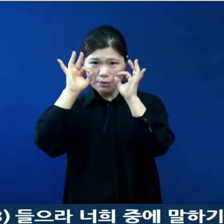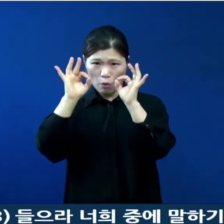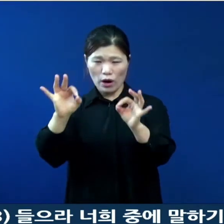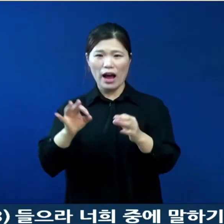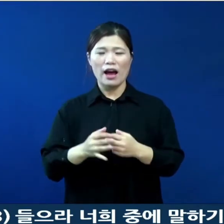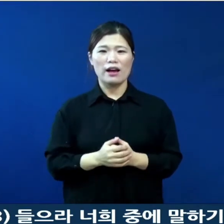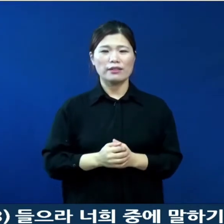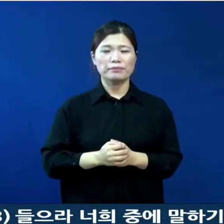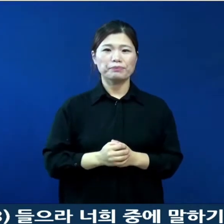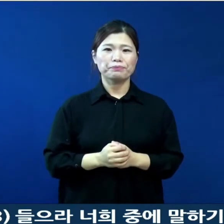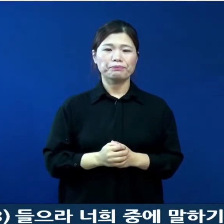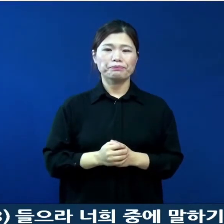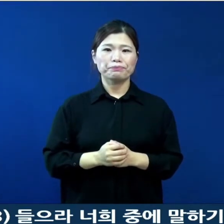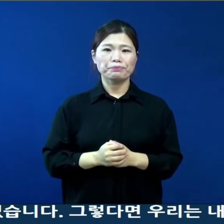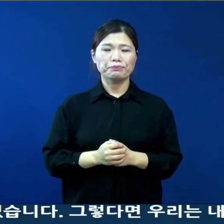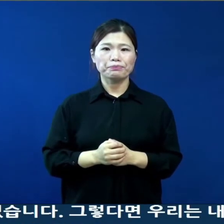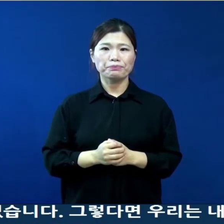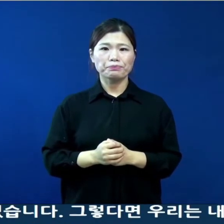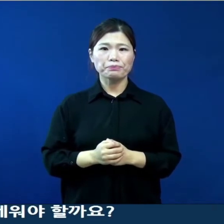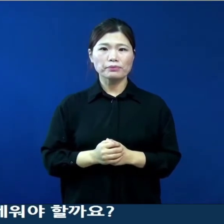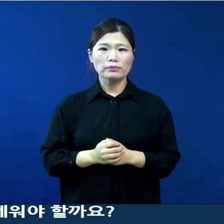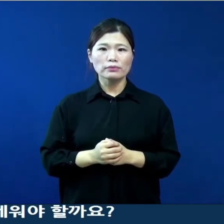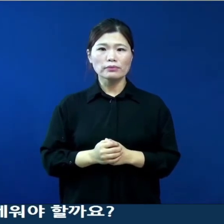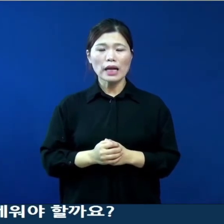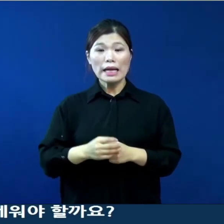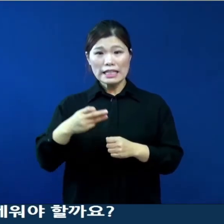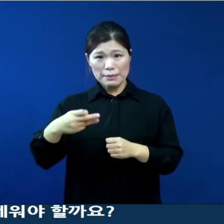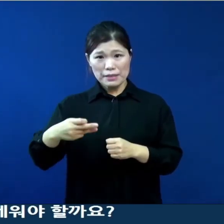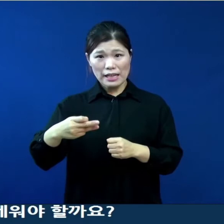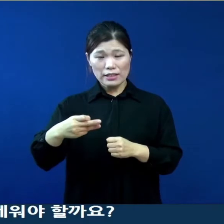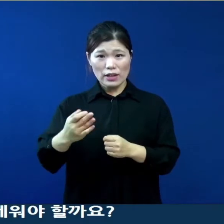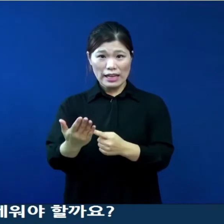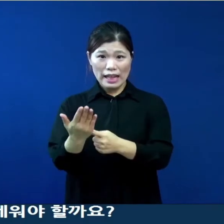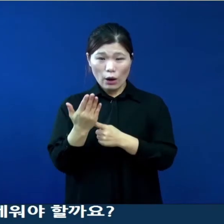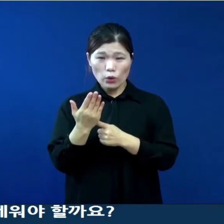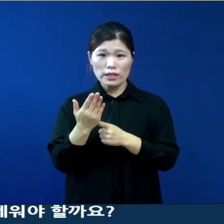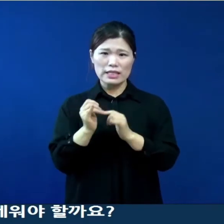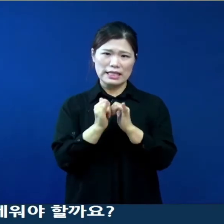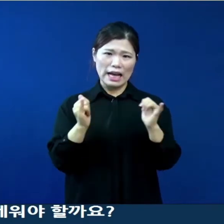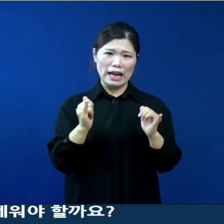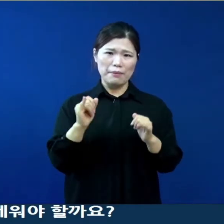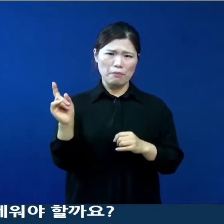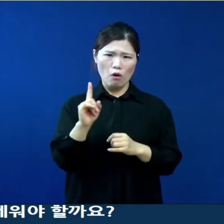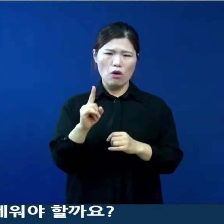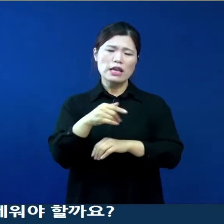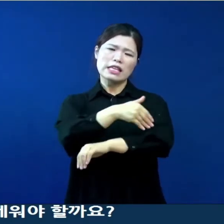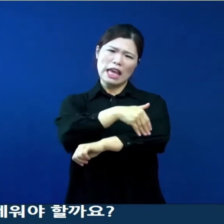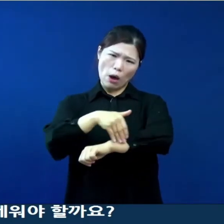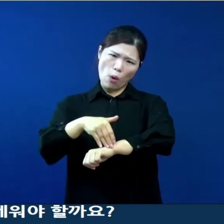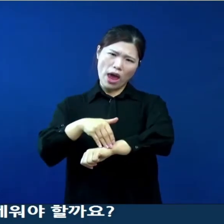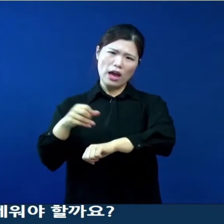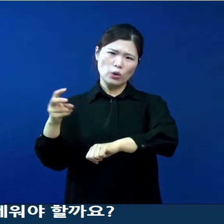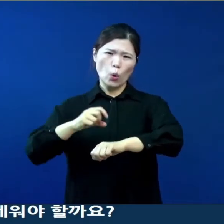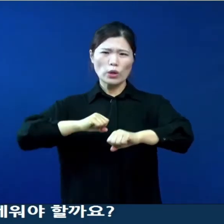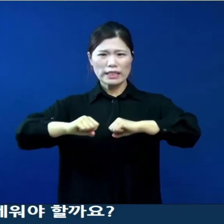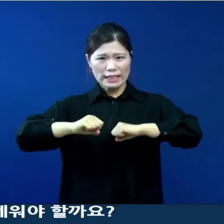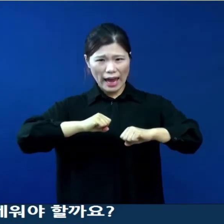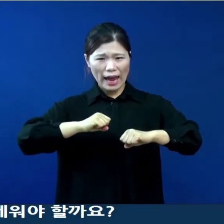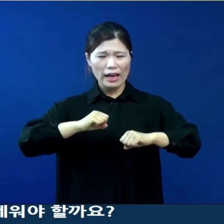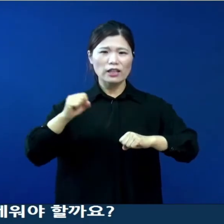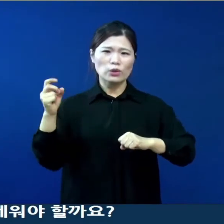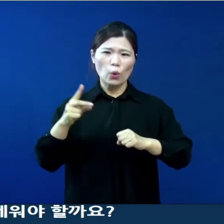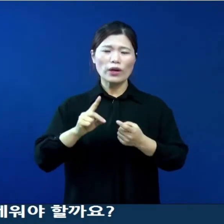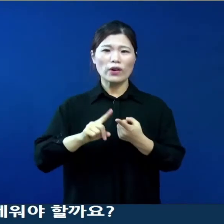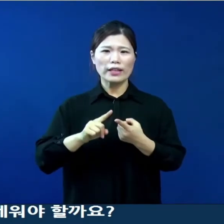자들아. 여러분, 13절에 등장하는 이 사람들은 그 사람의 계획성이나 실행이나 아니면